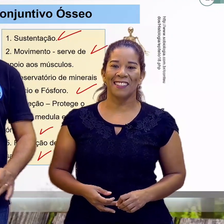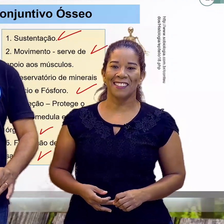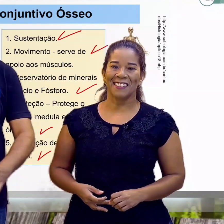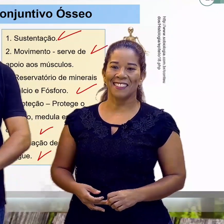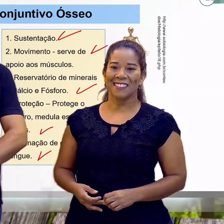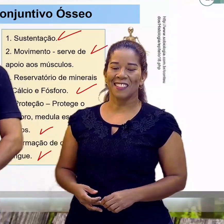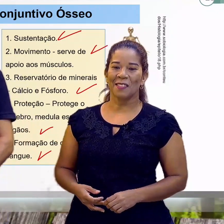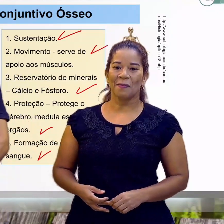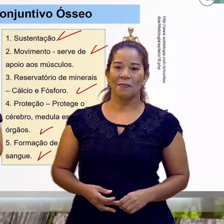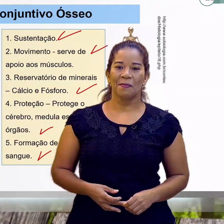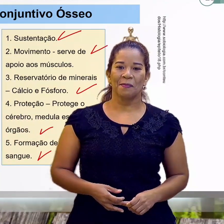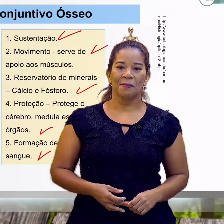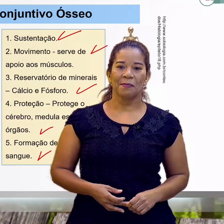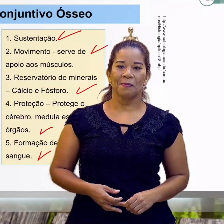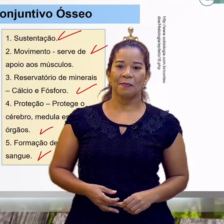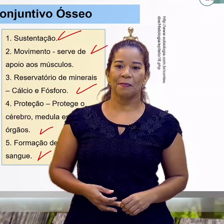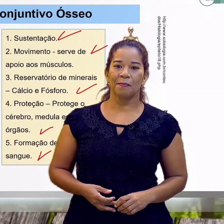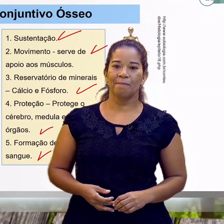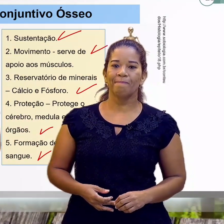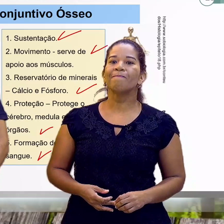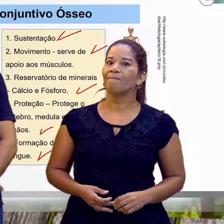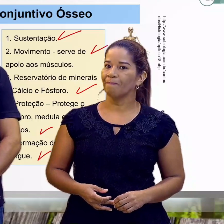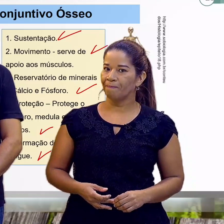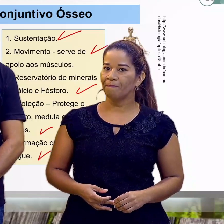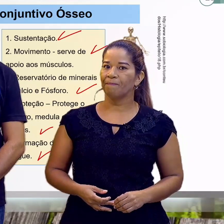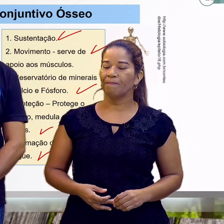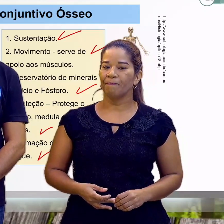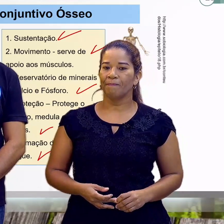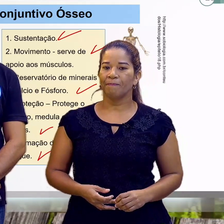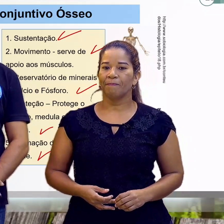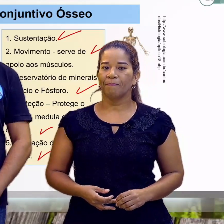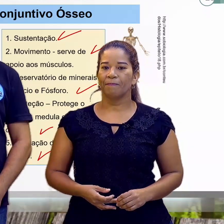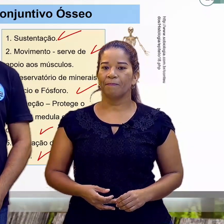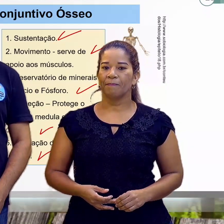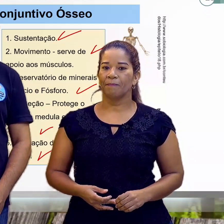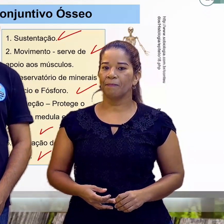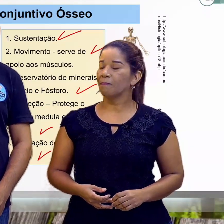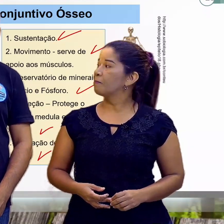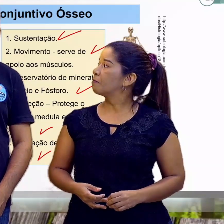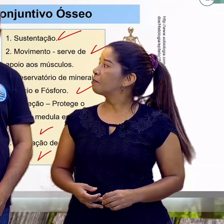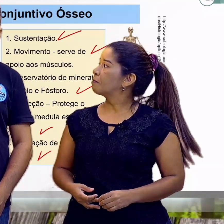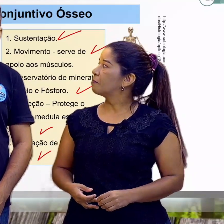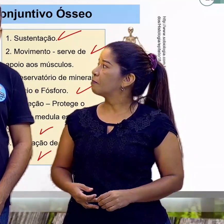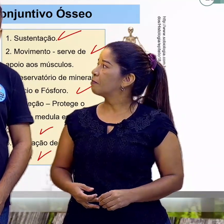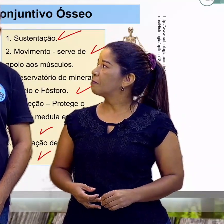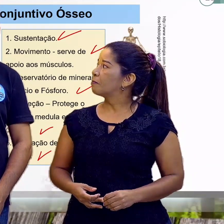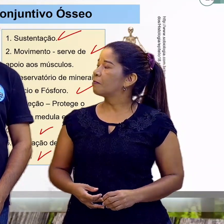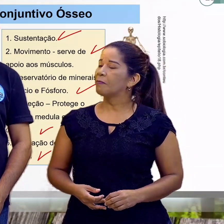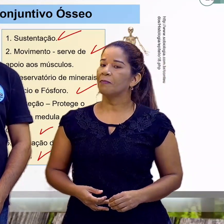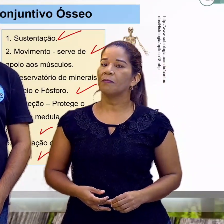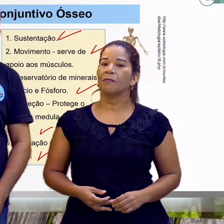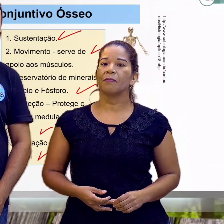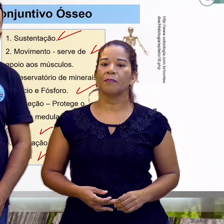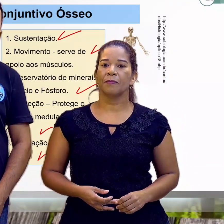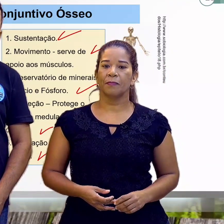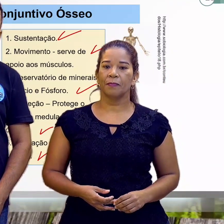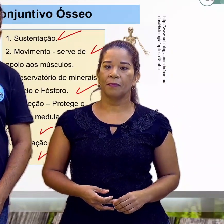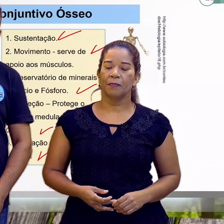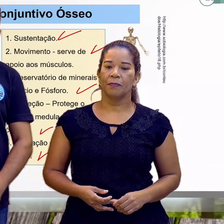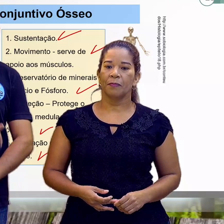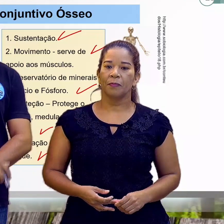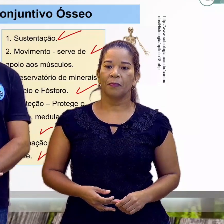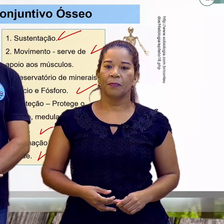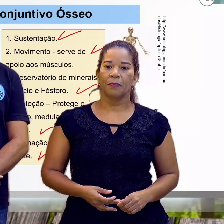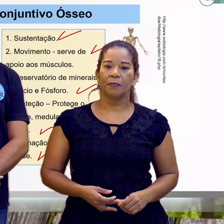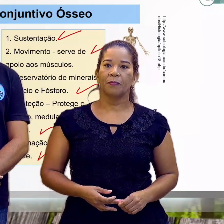Então, basicamente, galera, foi isso que a gente viu na nossa aula de hoje, tá bom? Tecido conjuntivo cartilaginoso e o